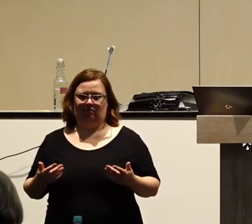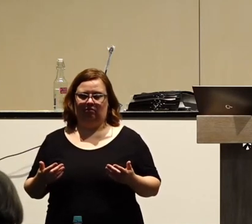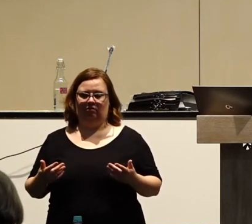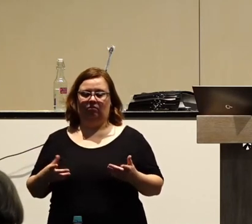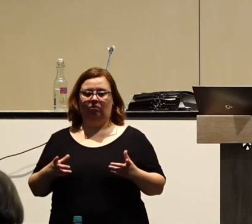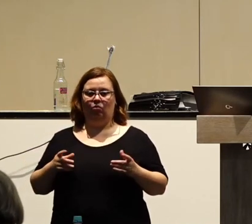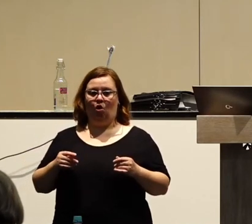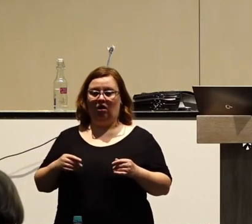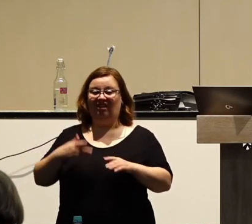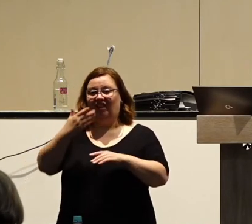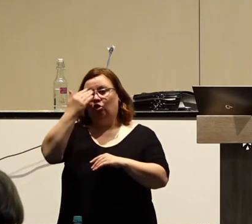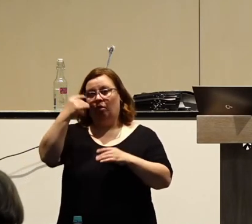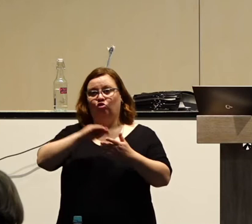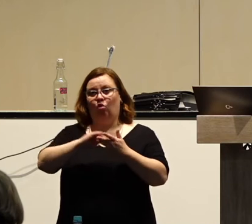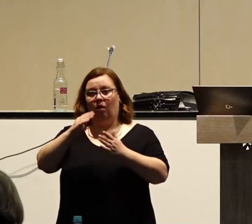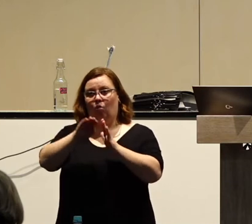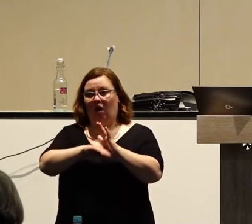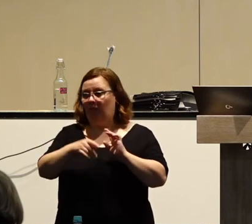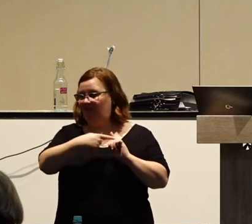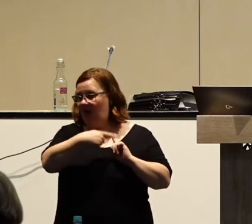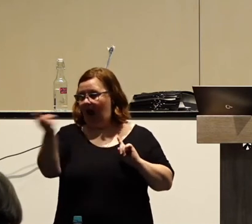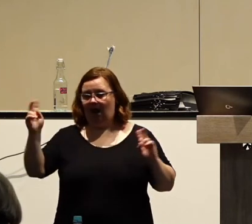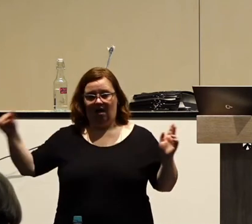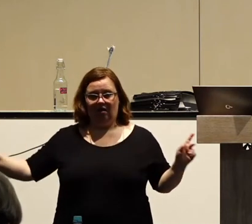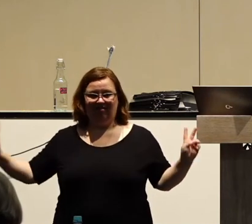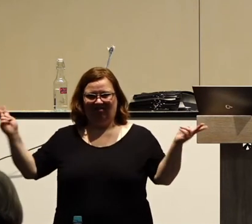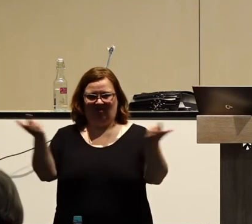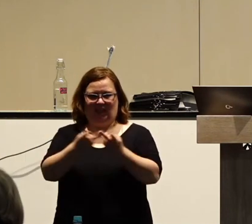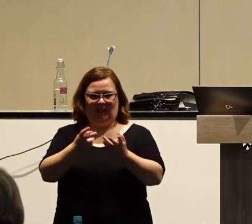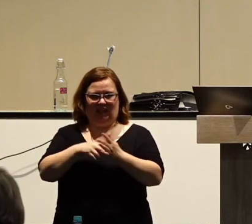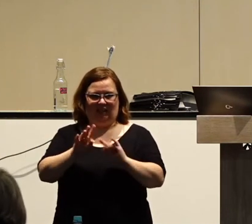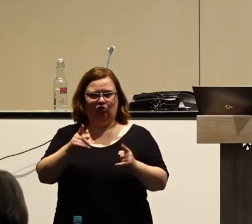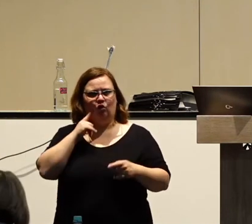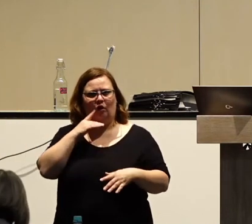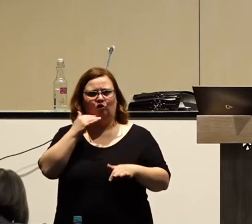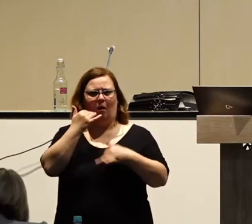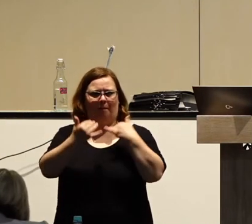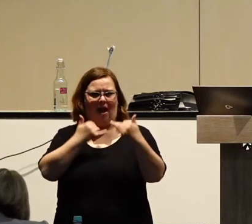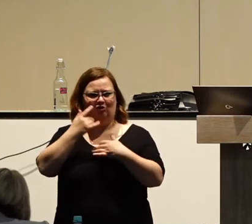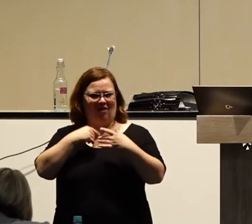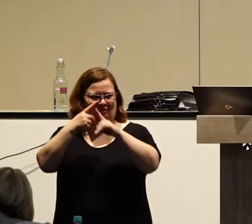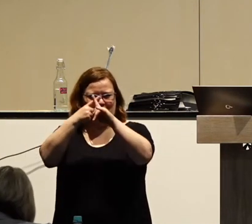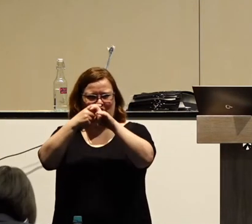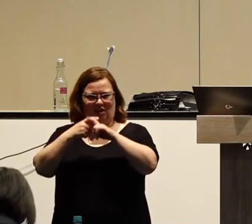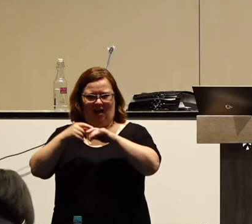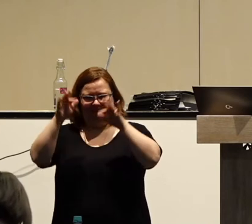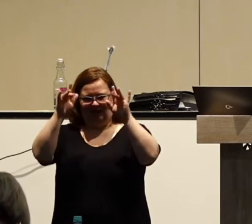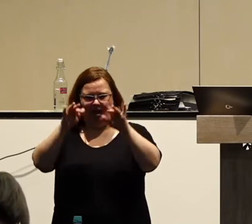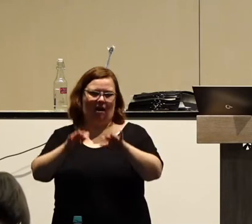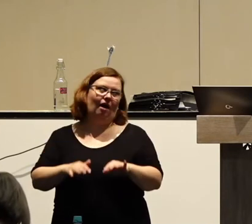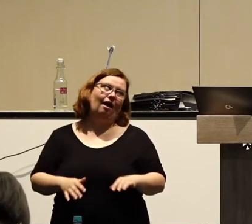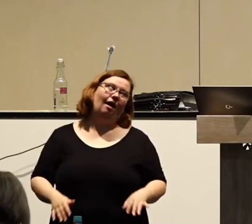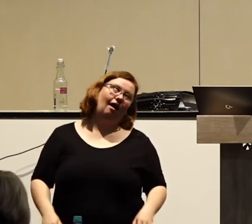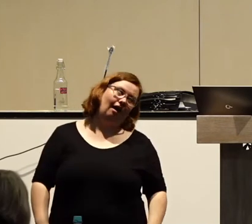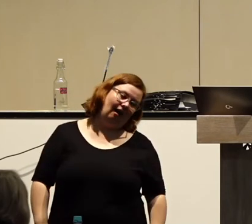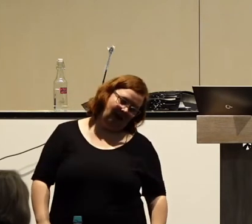Wir dürfen nicht ein Sommerschulprogramm über alle ausgießen. Wir haben heute schon so ein Märchen gehört mit den Sterntalern.